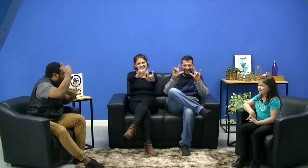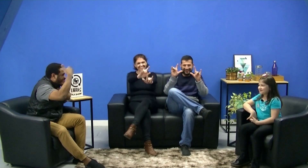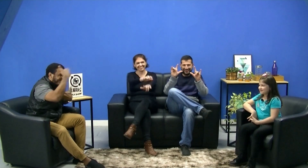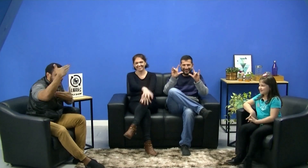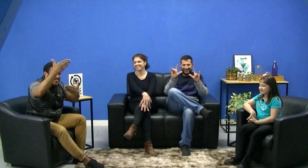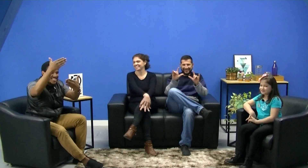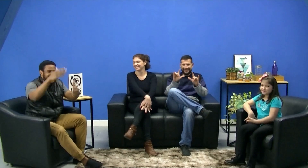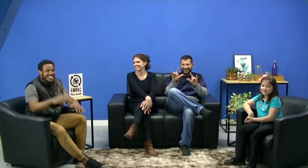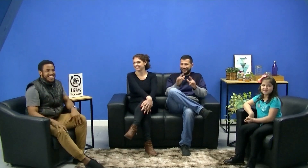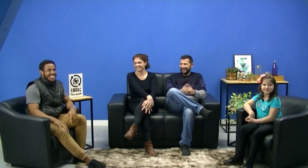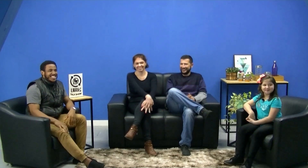Gente, muito obrigado.